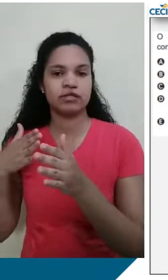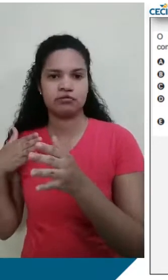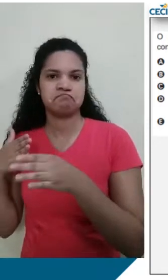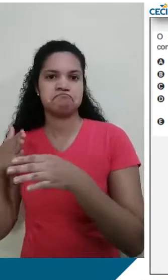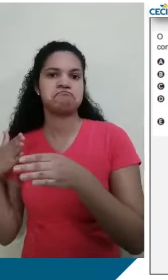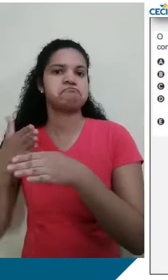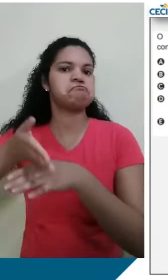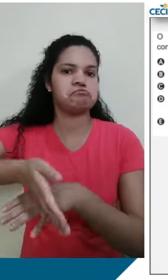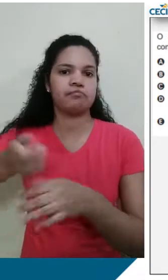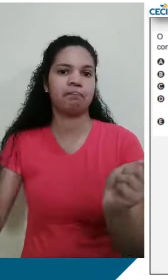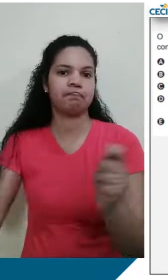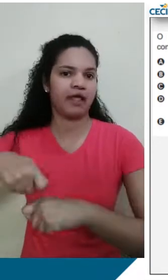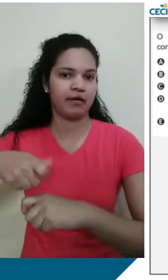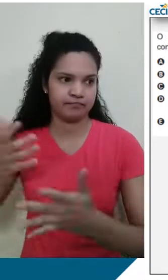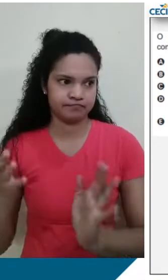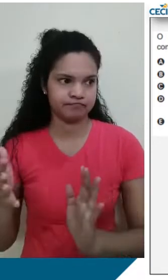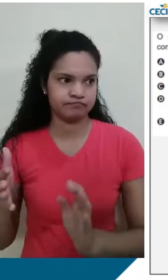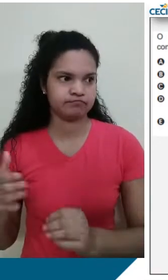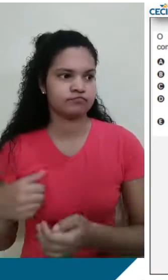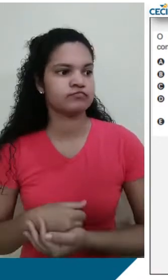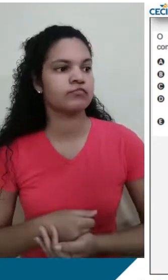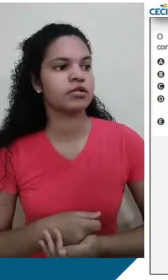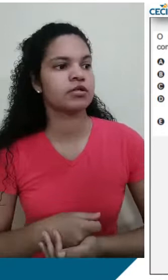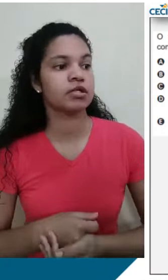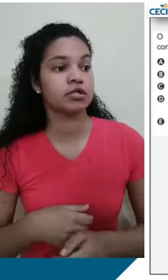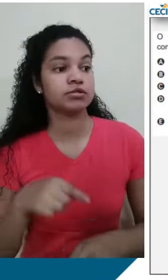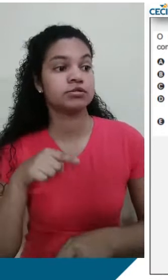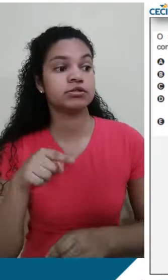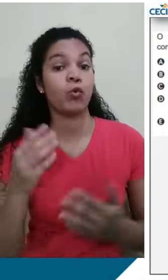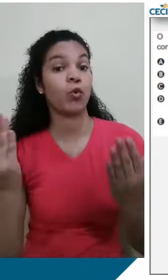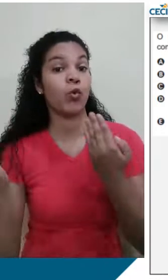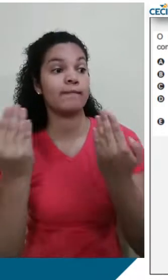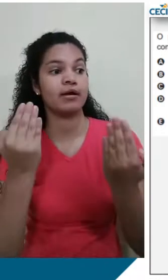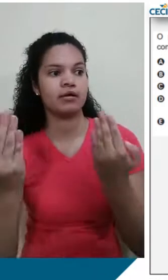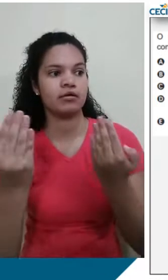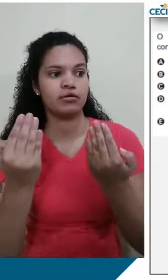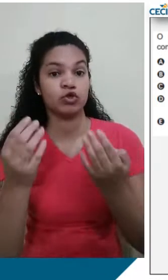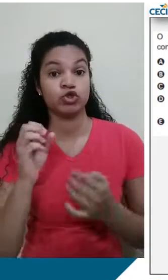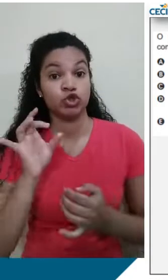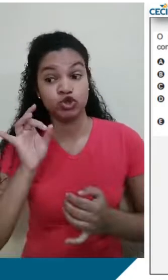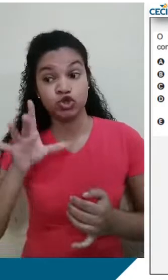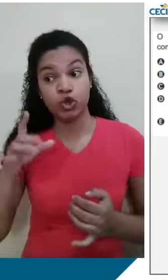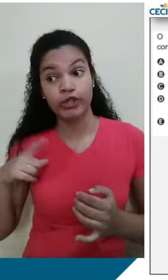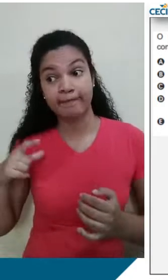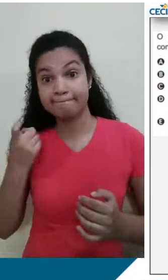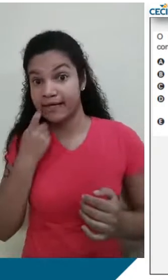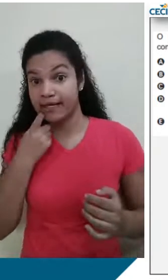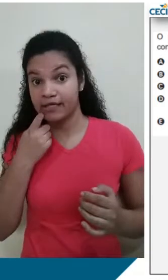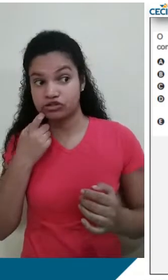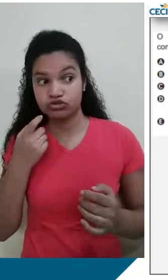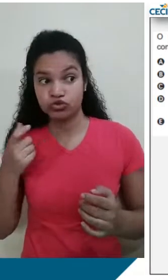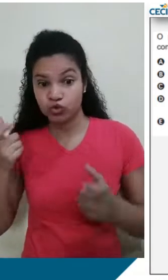sobre essas 4 espécies. Só existe predação em áreas sem tela. Nas áreas